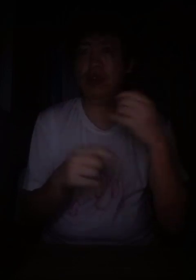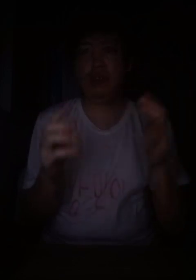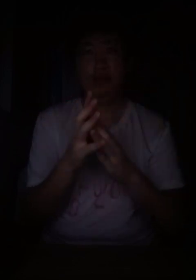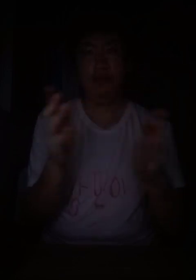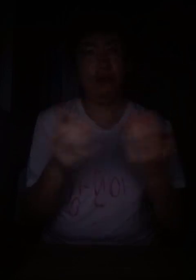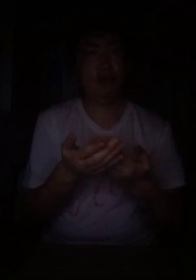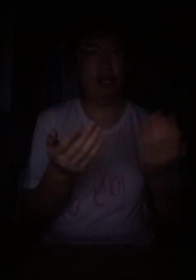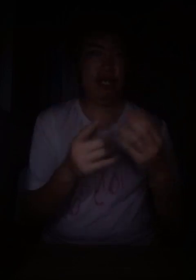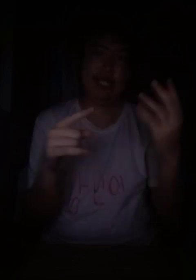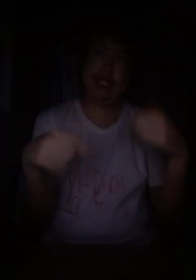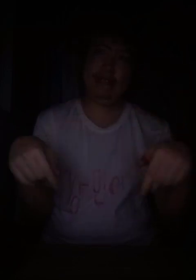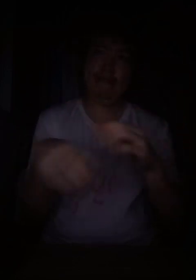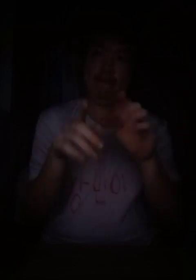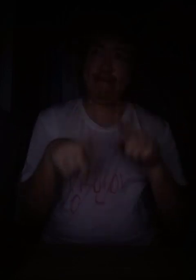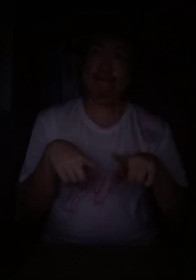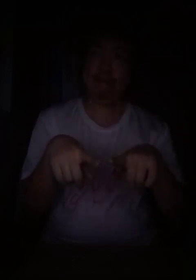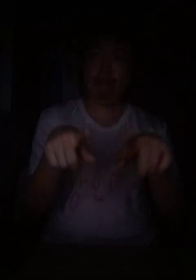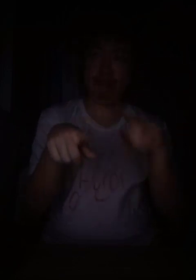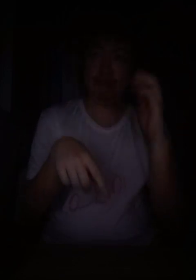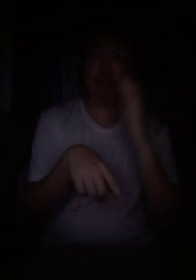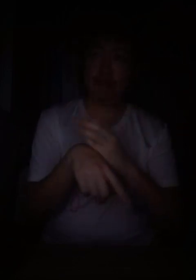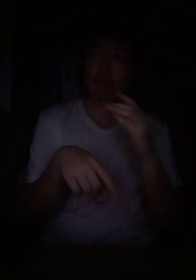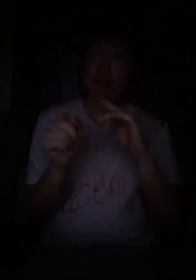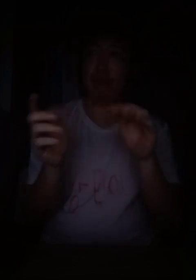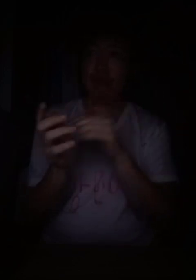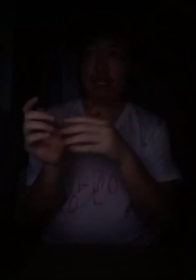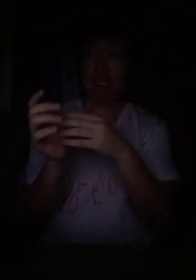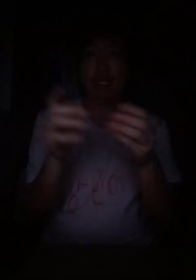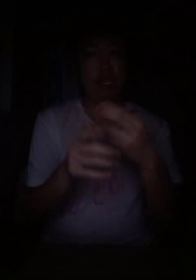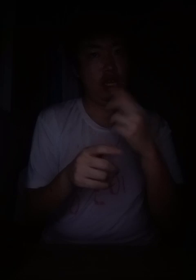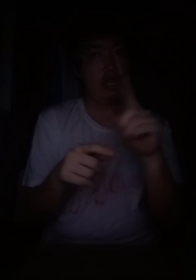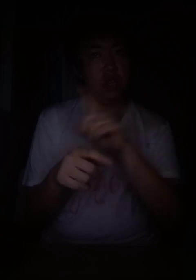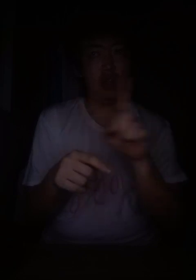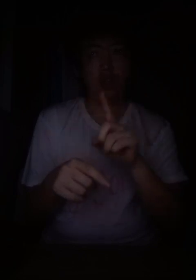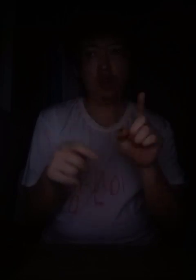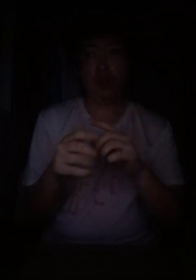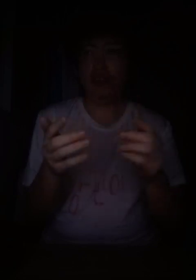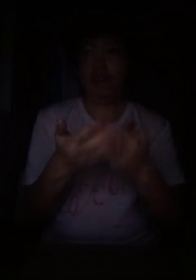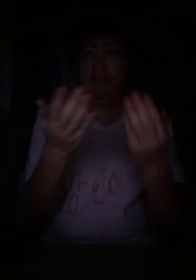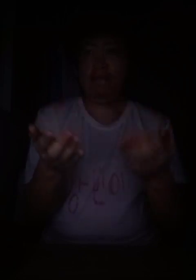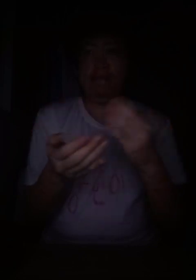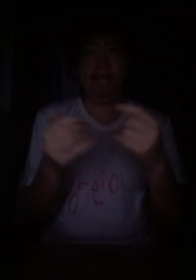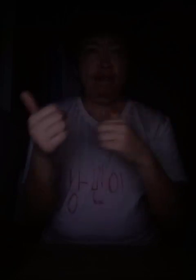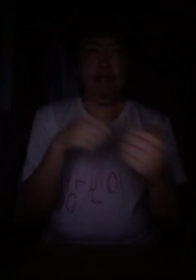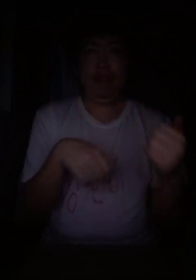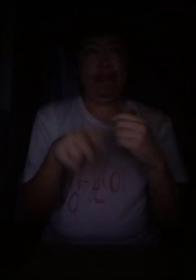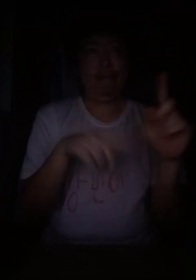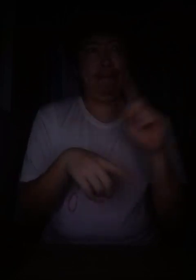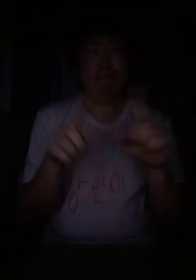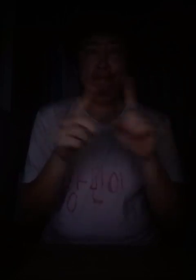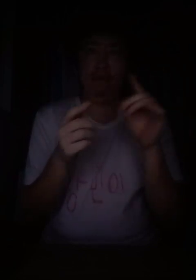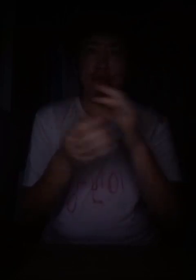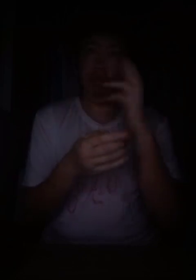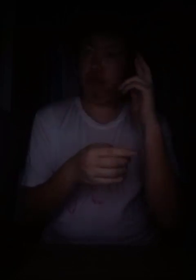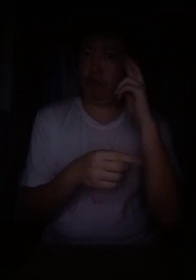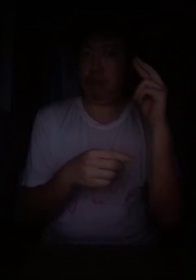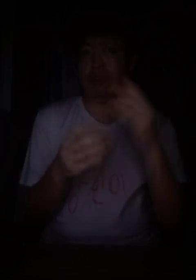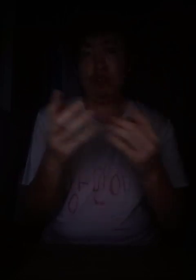알렸지만 열차는 출발했습니다. 비상전화만 제대로 작동했어도 승객의 목숨을 구할 수 있었던 사고였는데요. 임재성